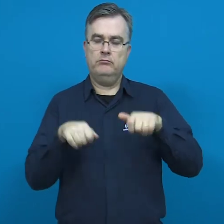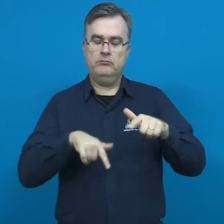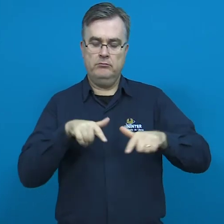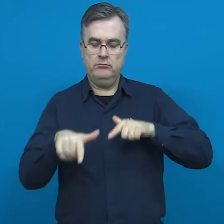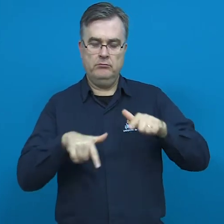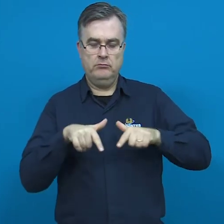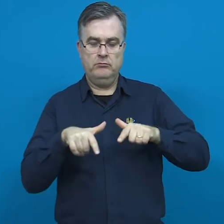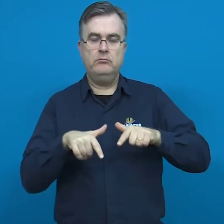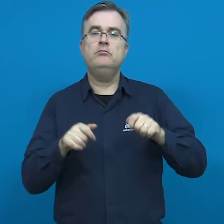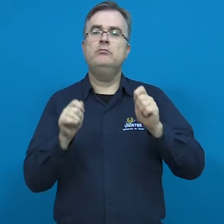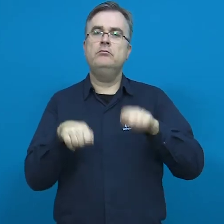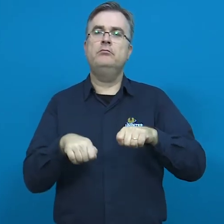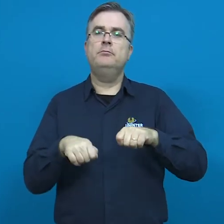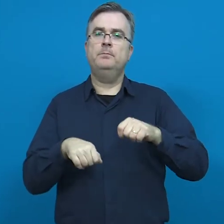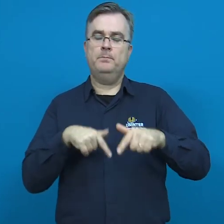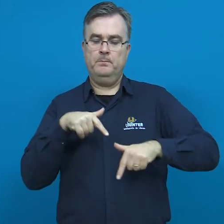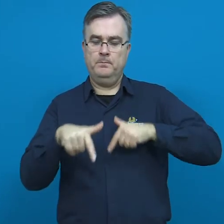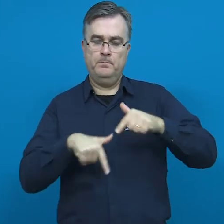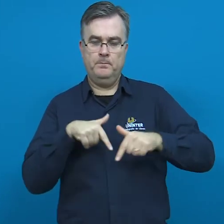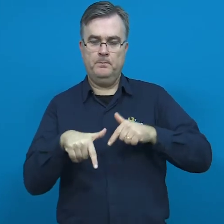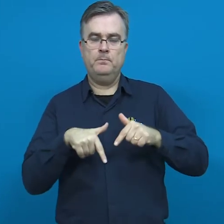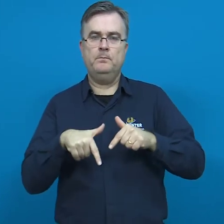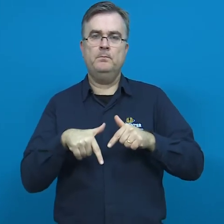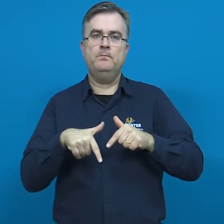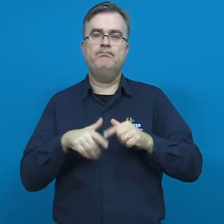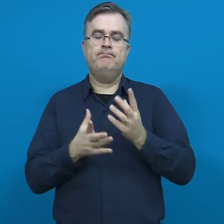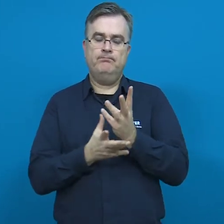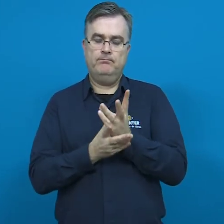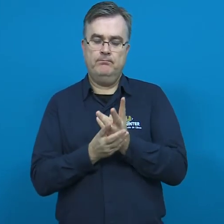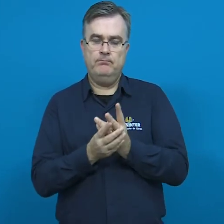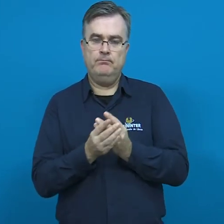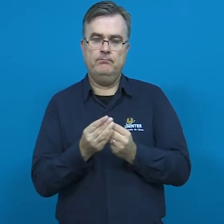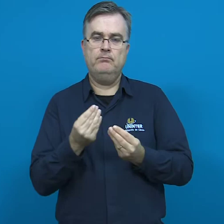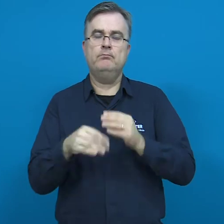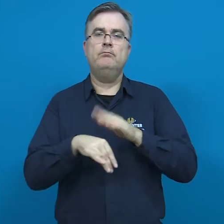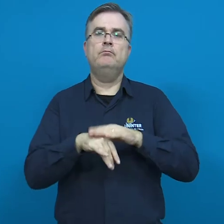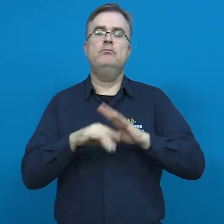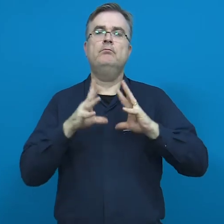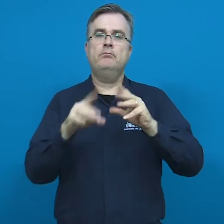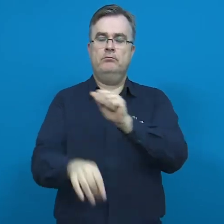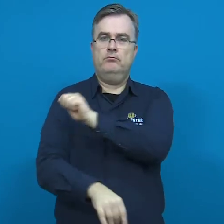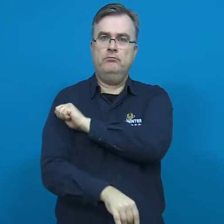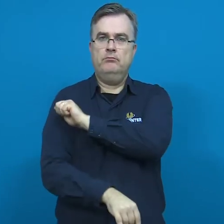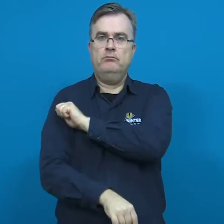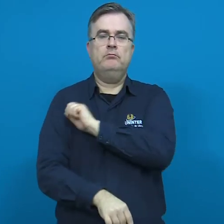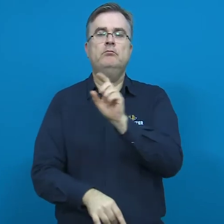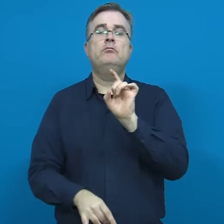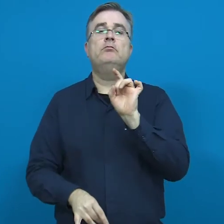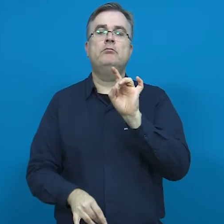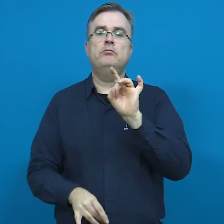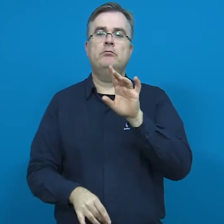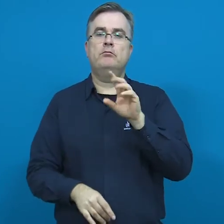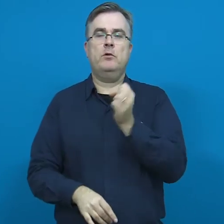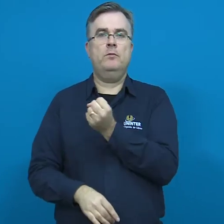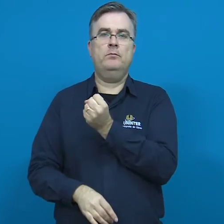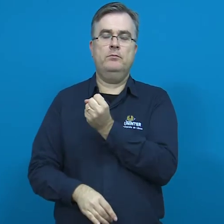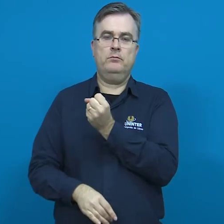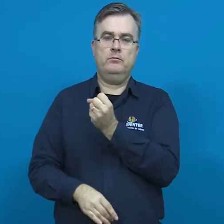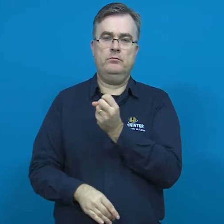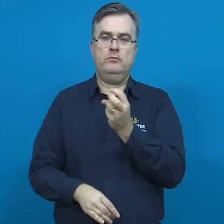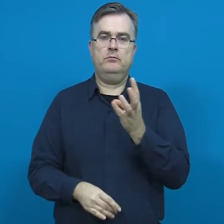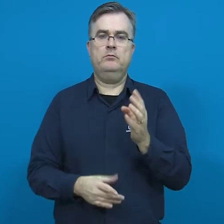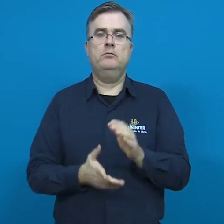ter as condições de trabalho para podermos realizar um trabalho de qualidade para todos os alunos, né, e não somente